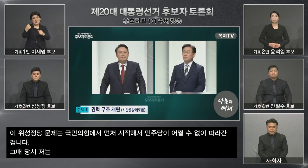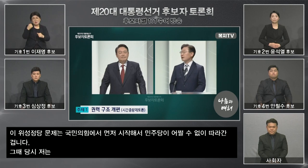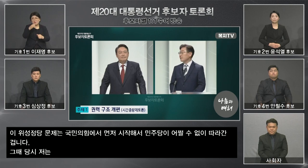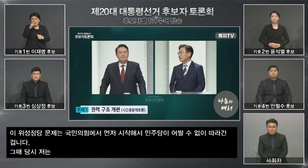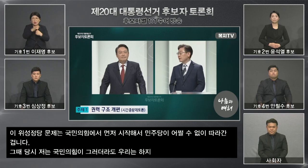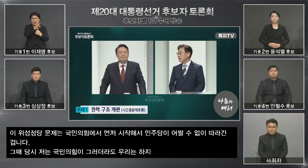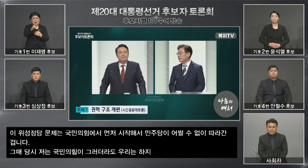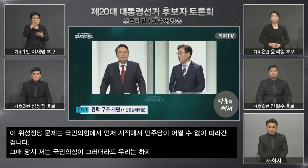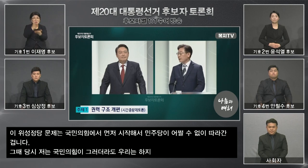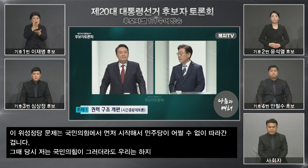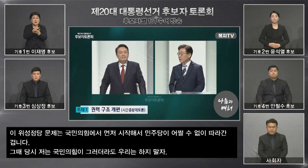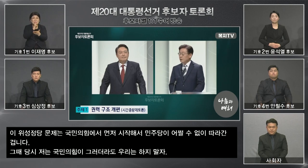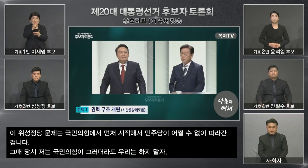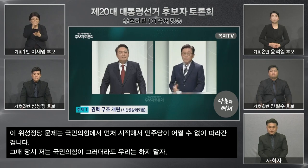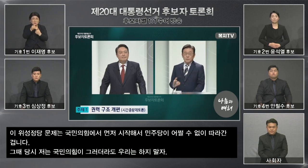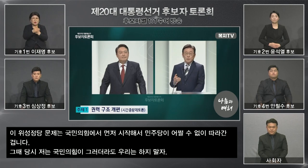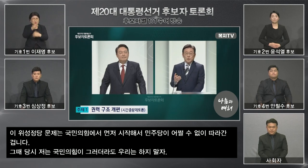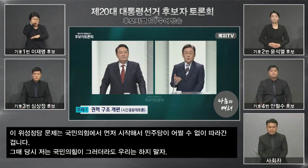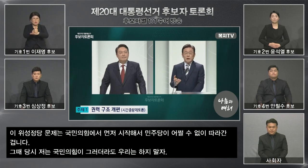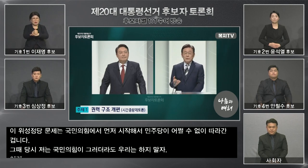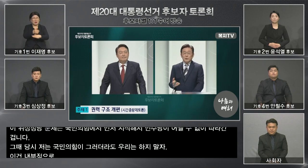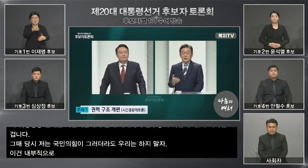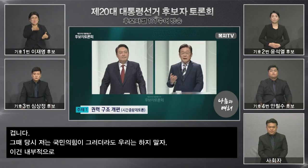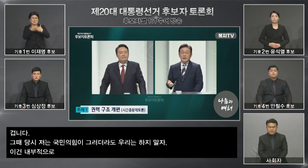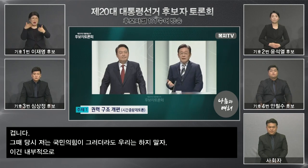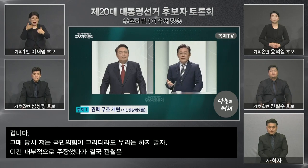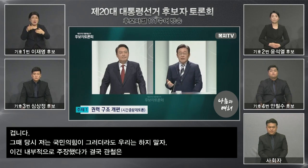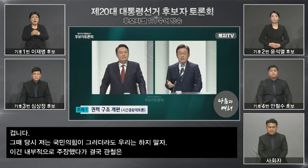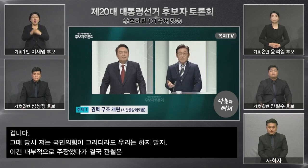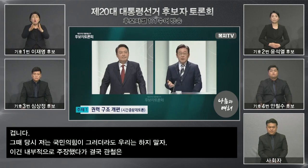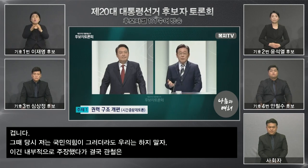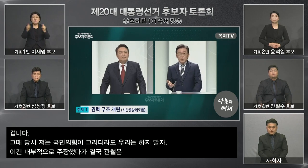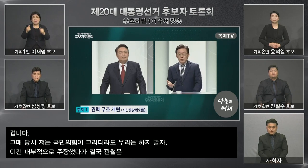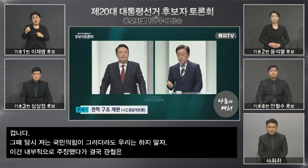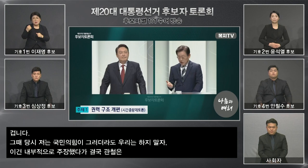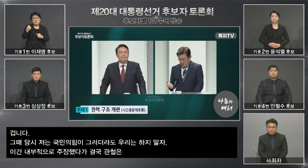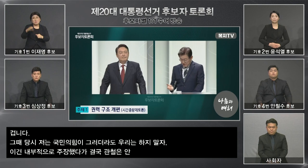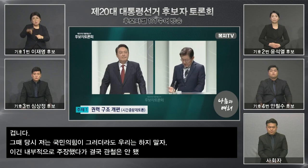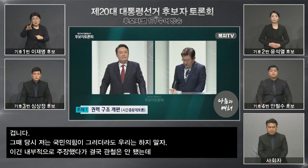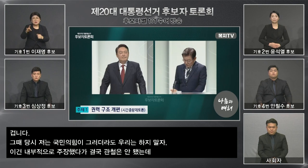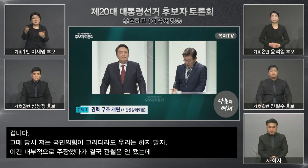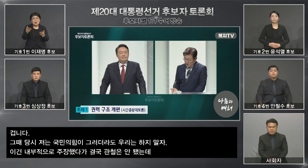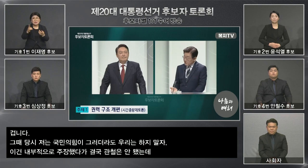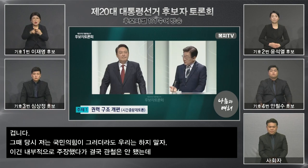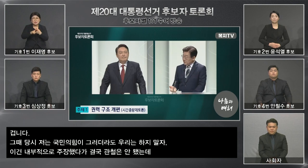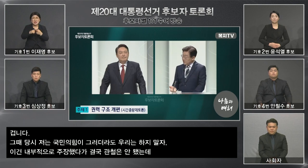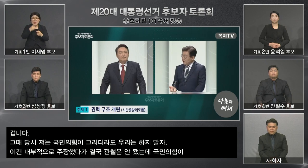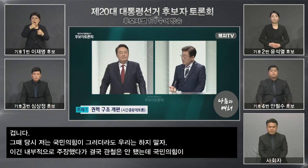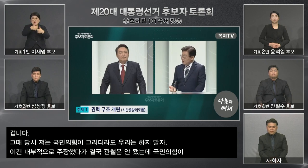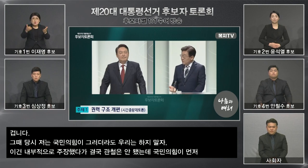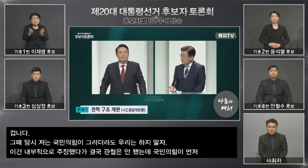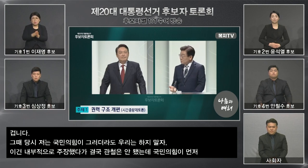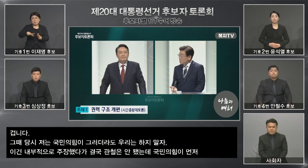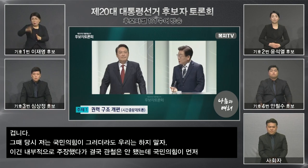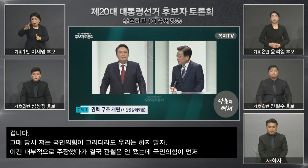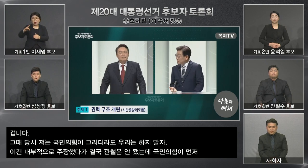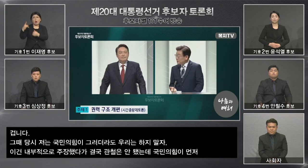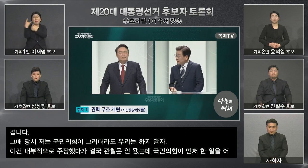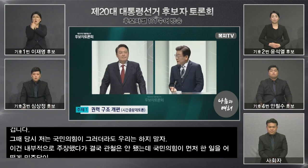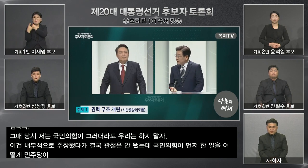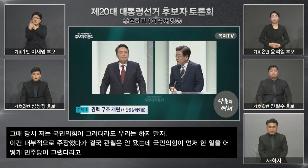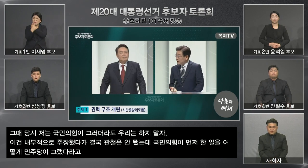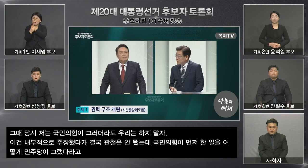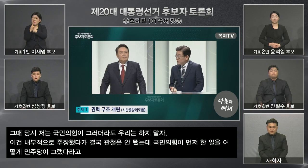주장했다가 결국 관찰은 안 됐는데 국민의힘이 먼저 한 일을 어떻게 민주당이 그랬다라고 하는지 좀